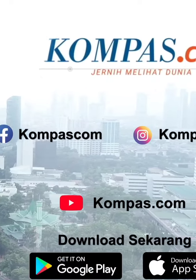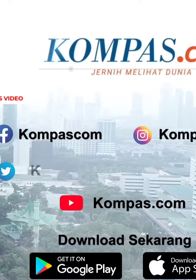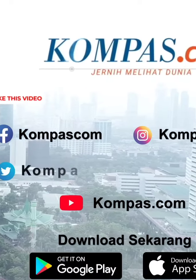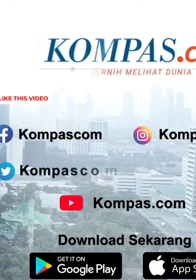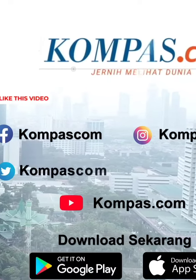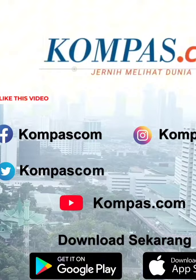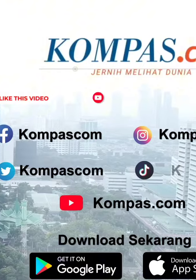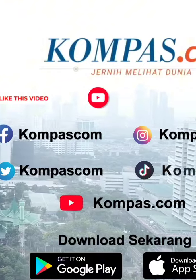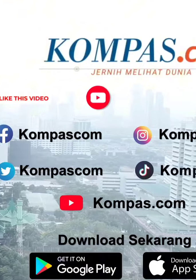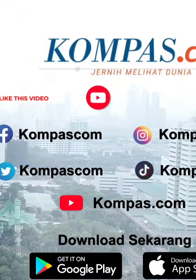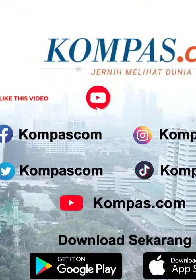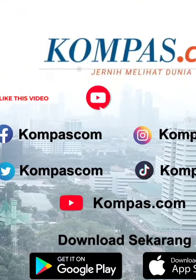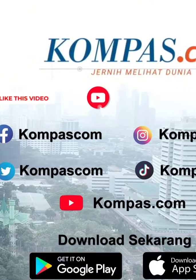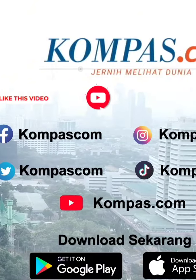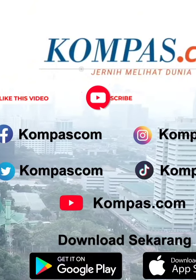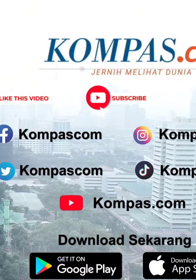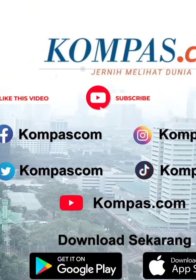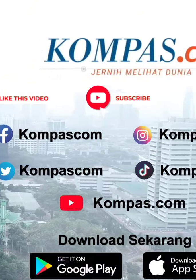narkotika Al